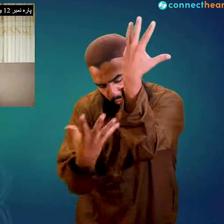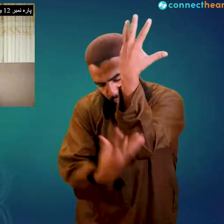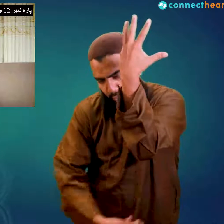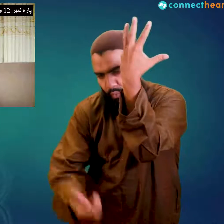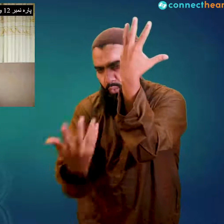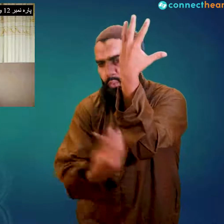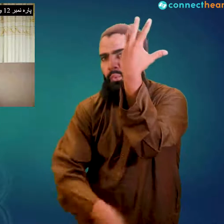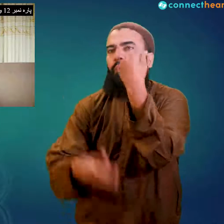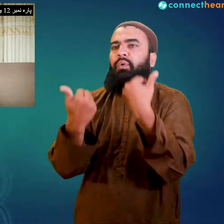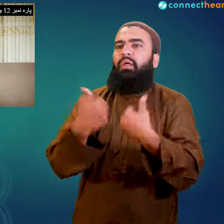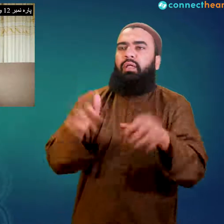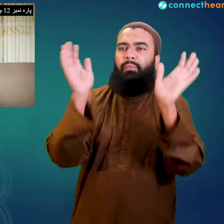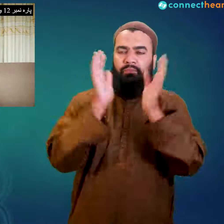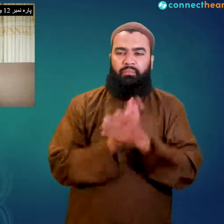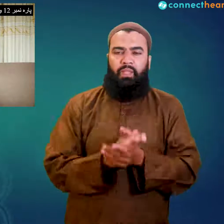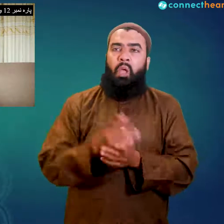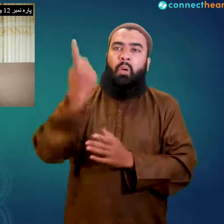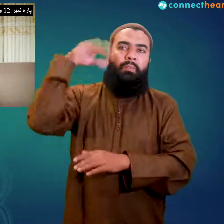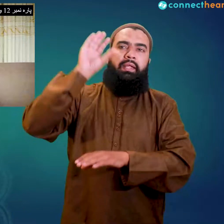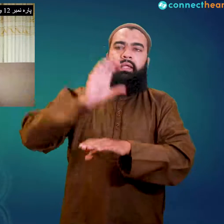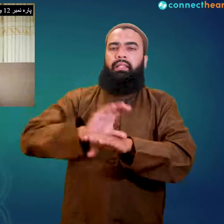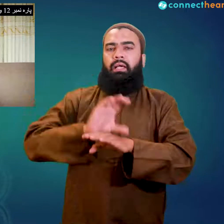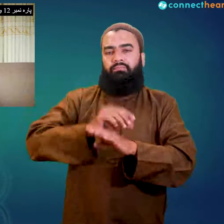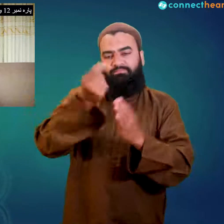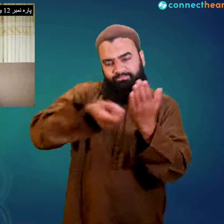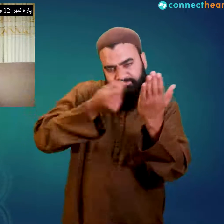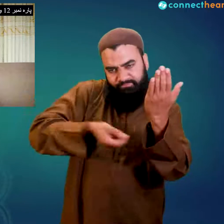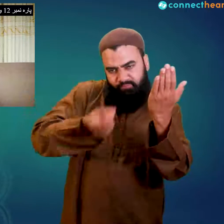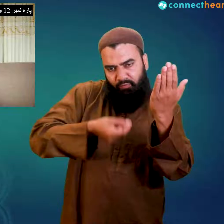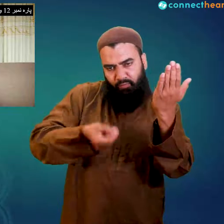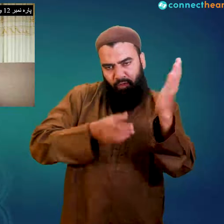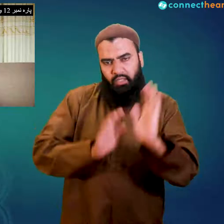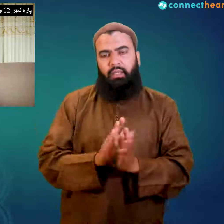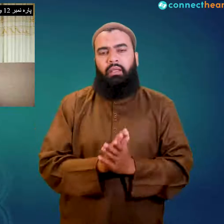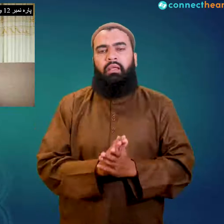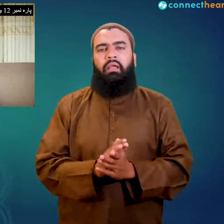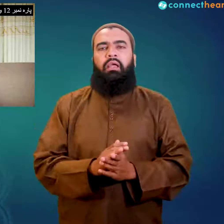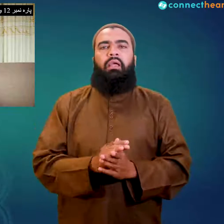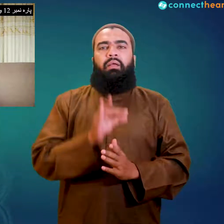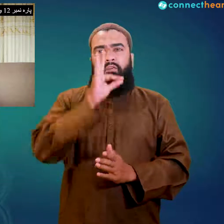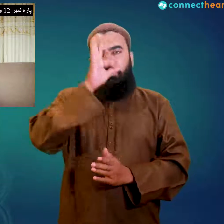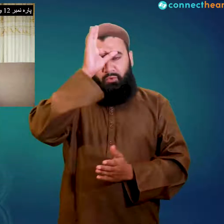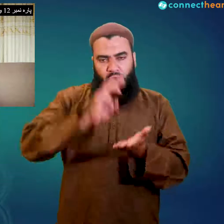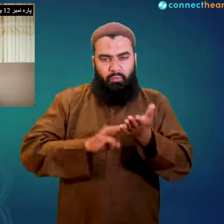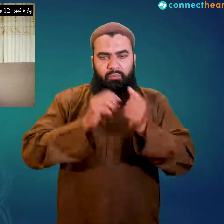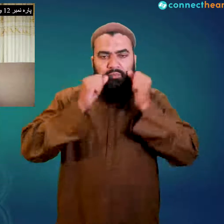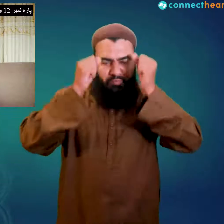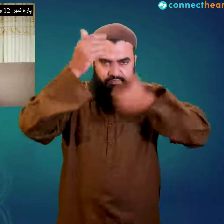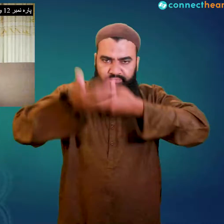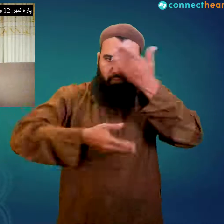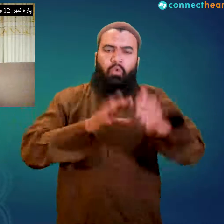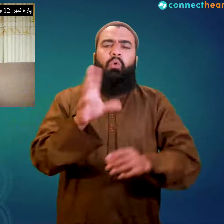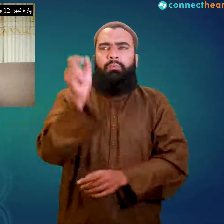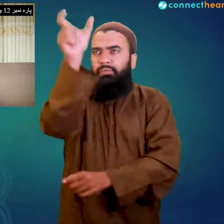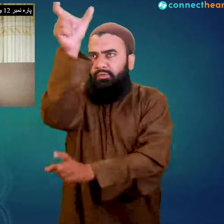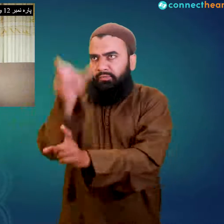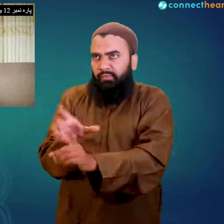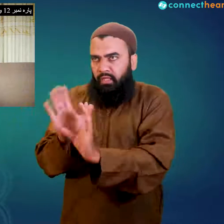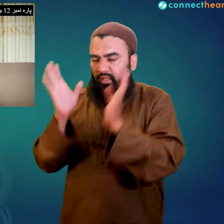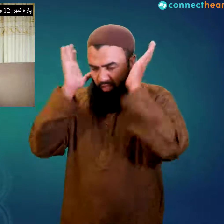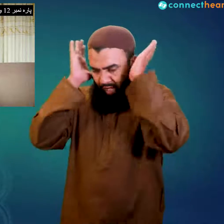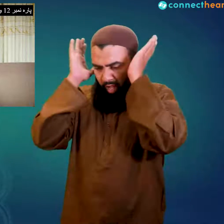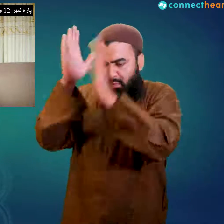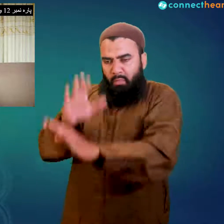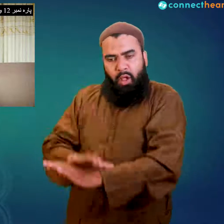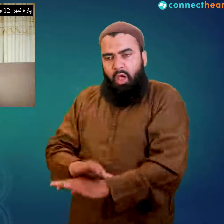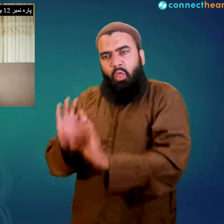ہے تو دوسری نماز تک اس کی جو صغیرہ گناہ ہوتے ہیں، پھر اگلی نماز جو ادا کرتا ہے اس نماز کی برکت سے